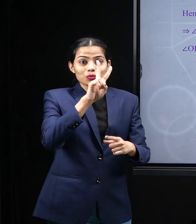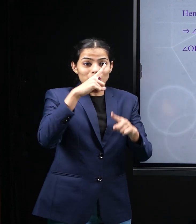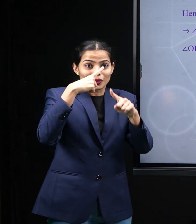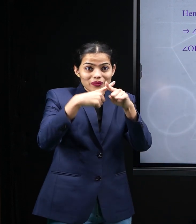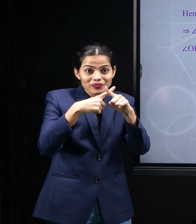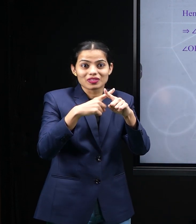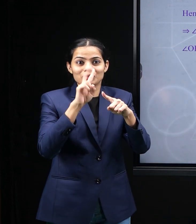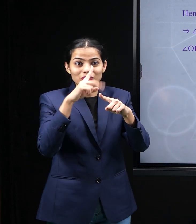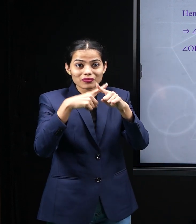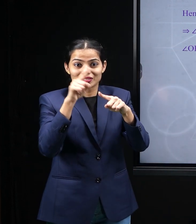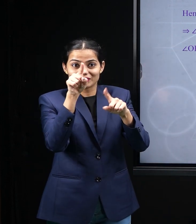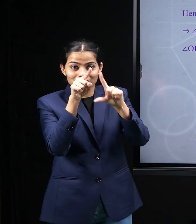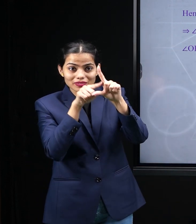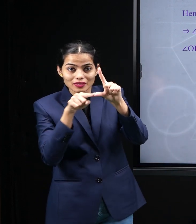రెండు ఇంటూ యాంగిల్ OBC